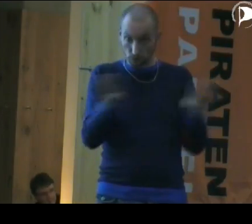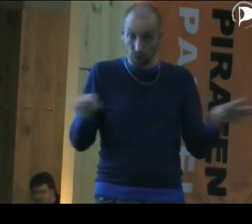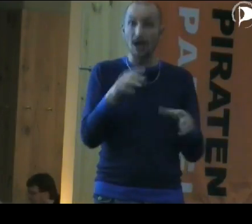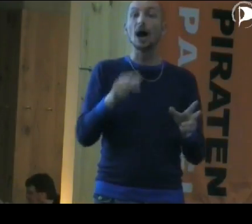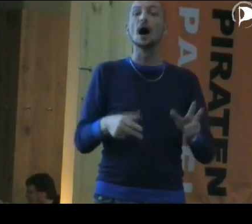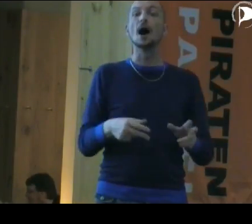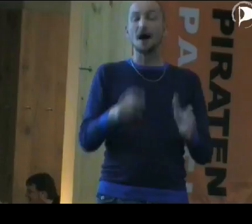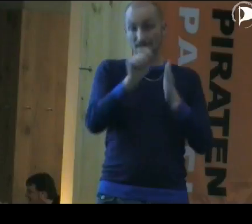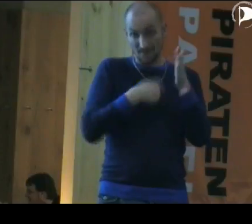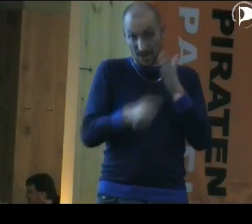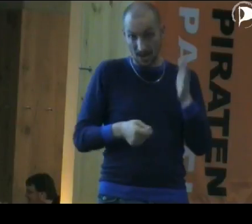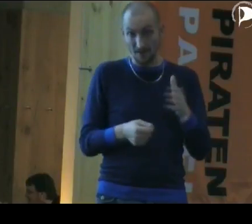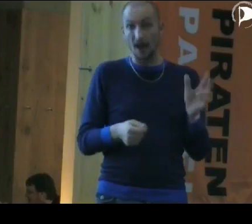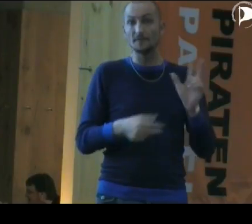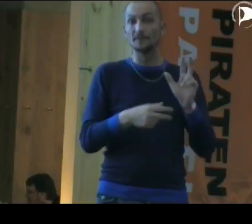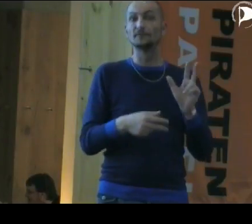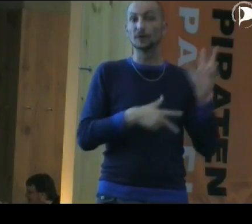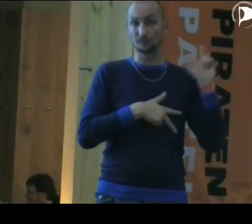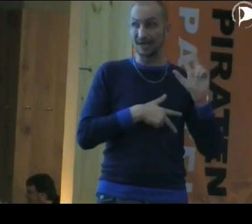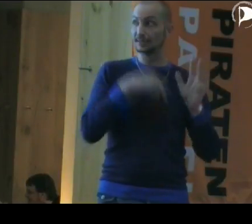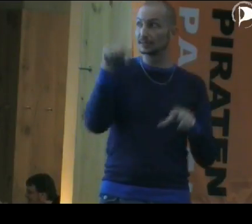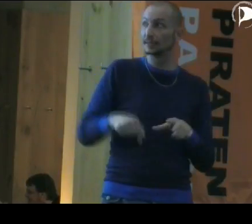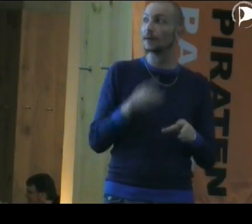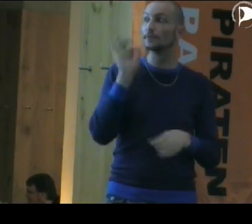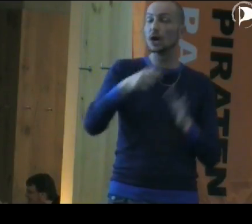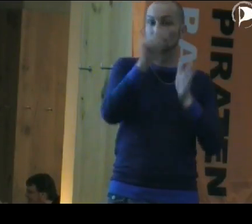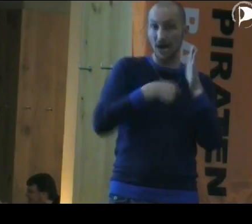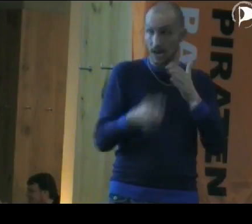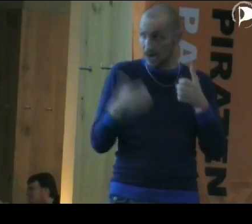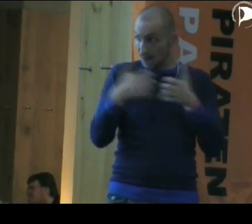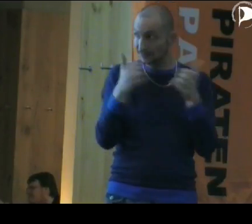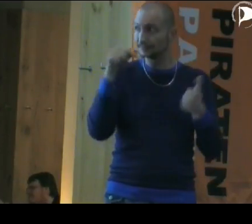und vielen seiner arbeiten sollen unseren abgewinnen können